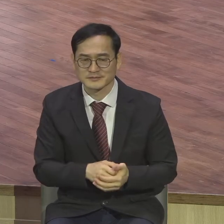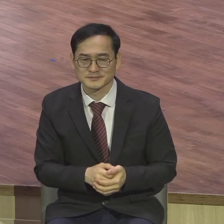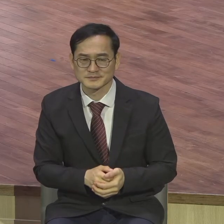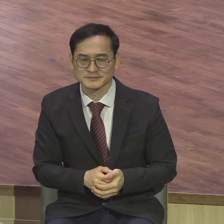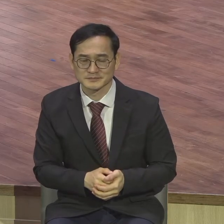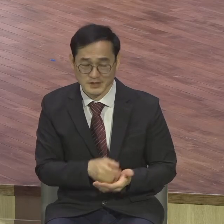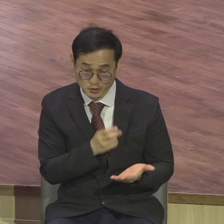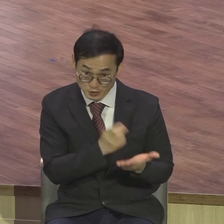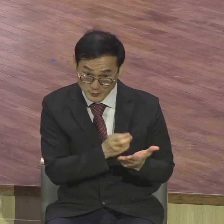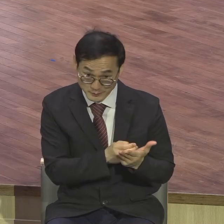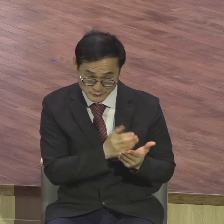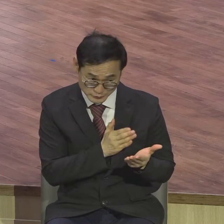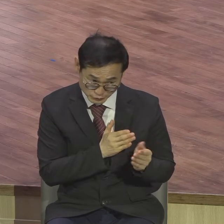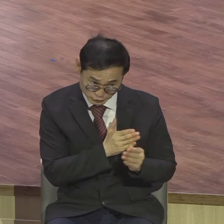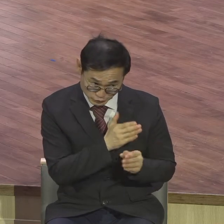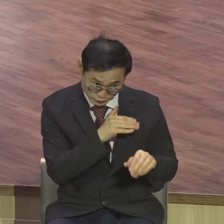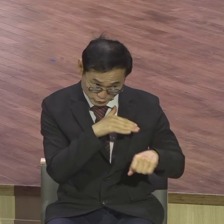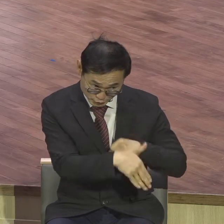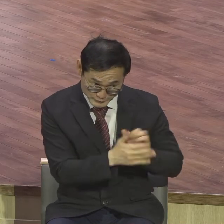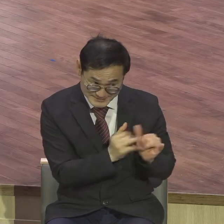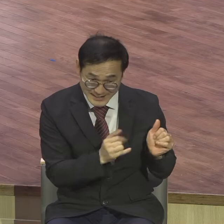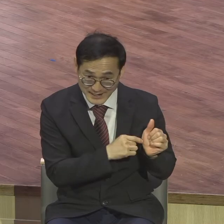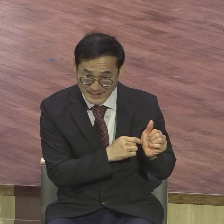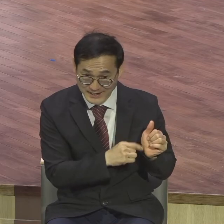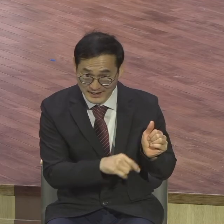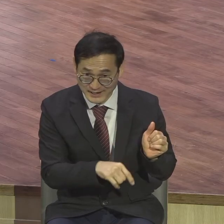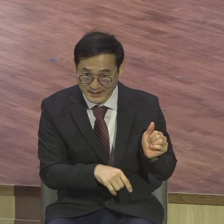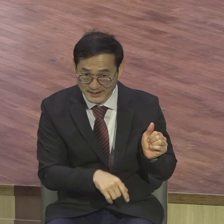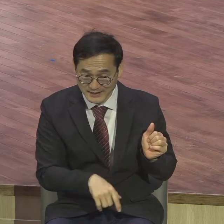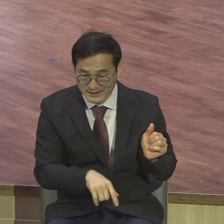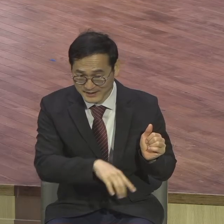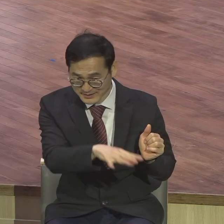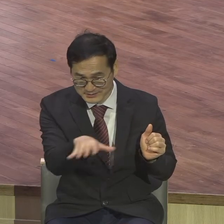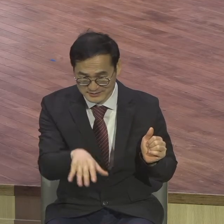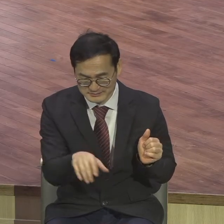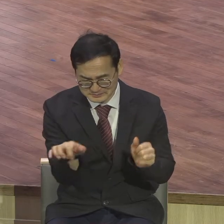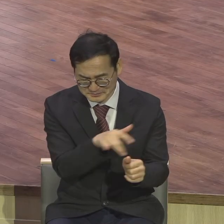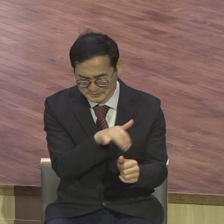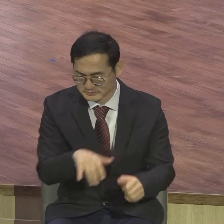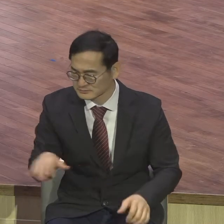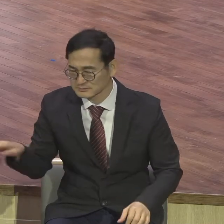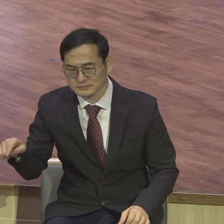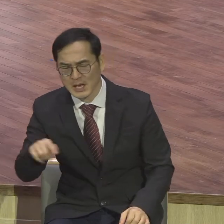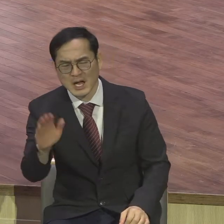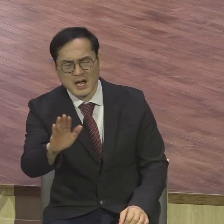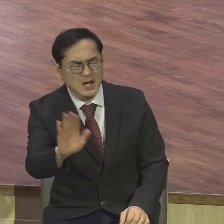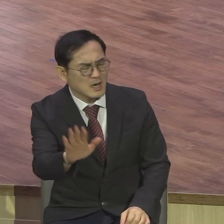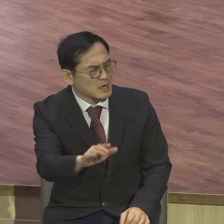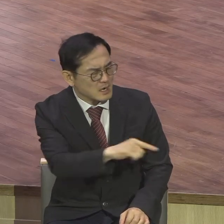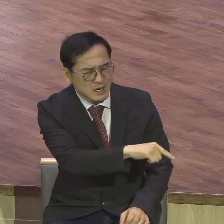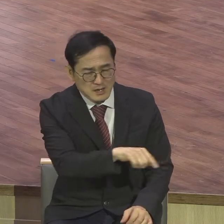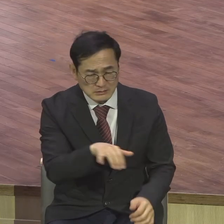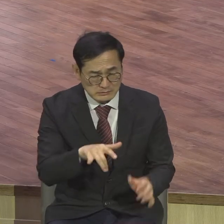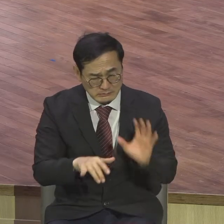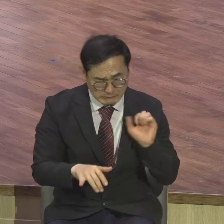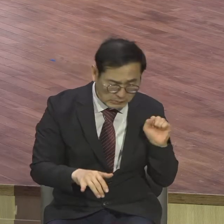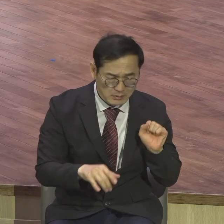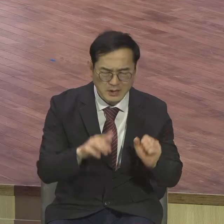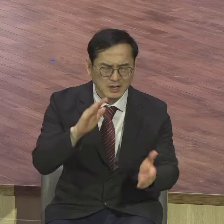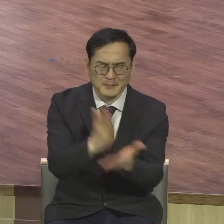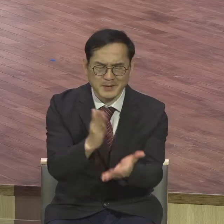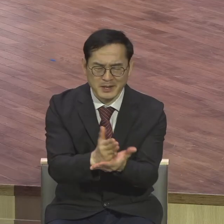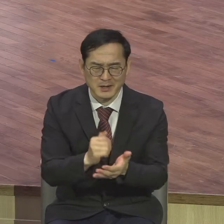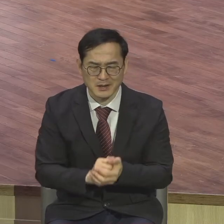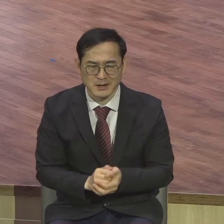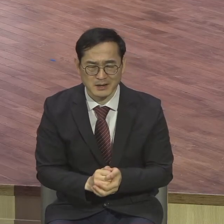율법주의자들의 말에 절대 미혹되지 말라라고 말씀하고 있어. 그러면서